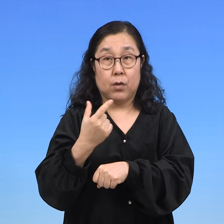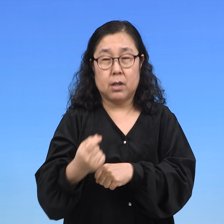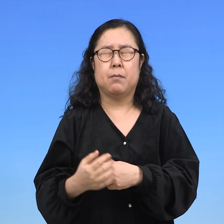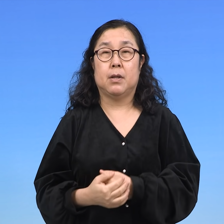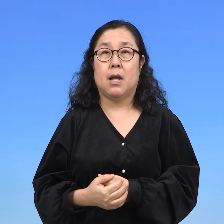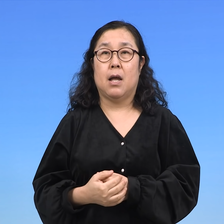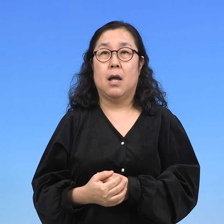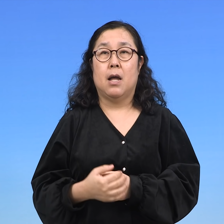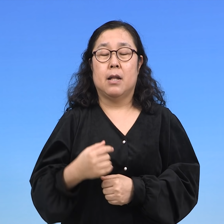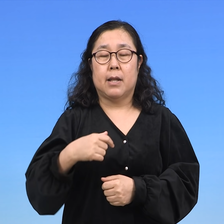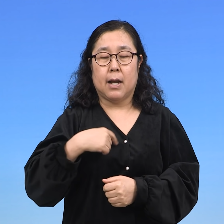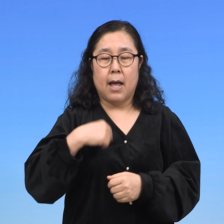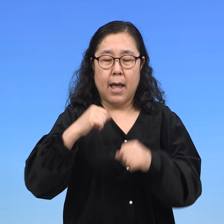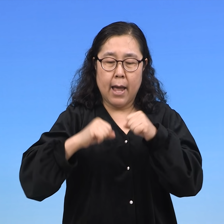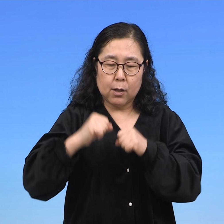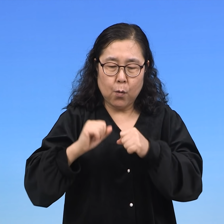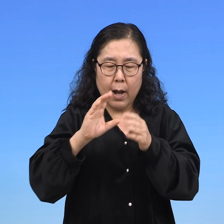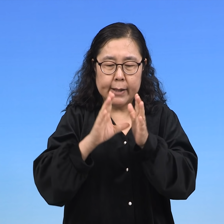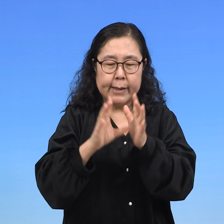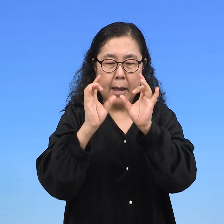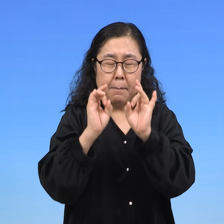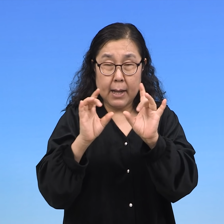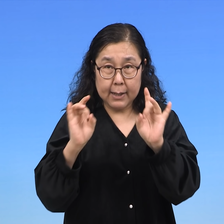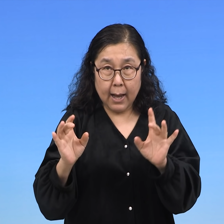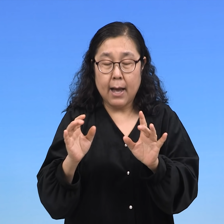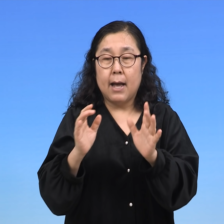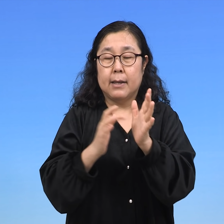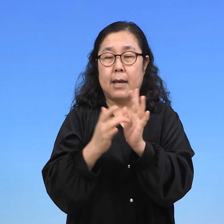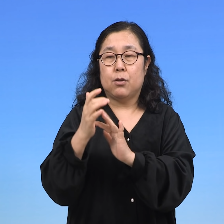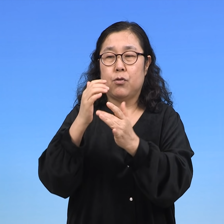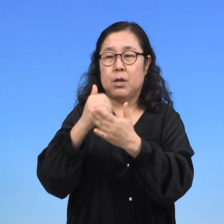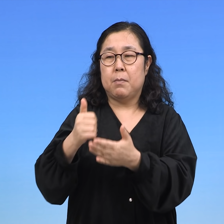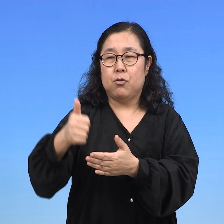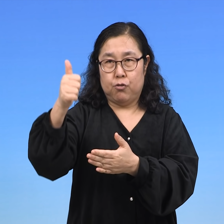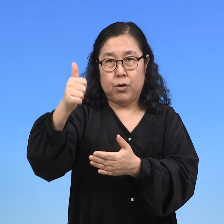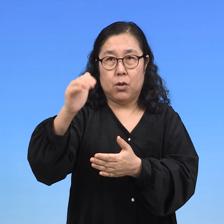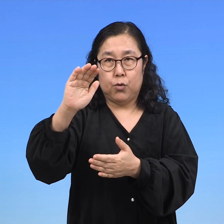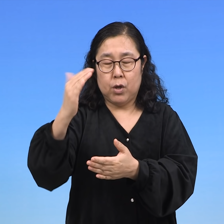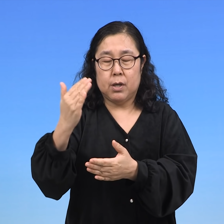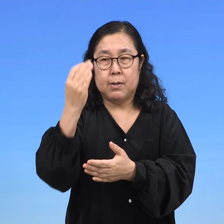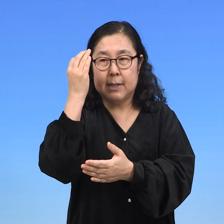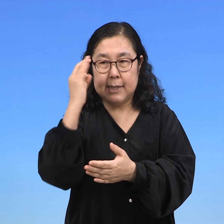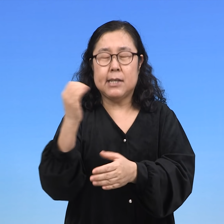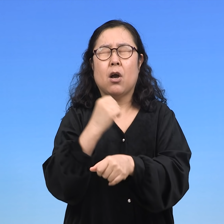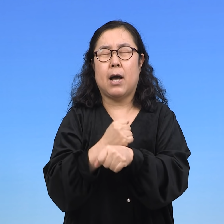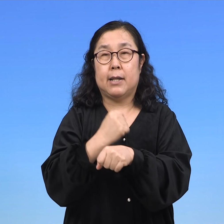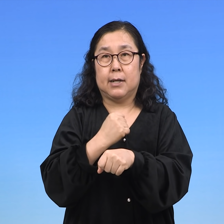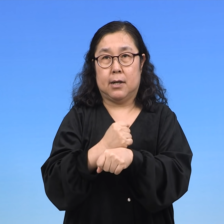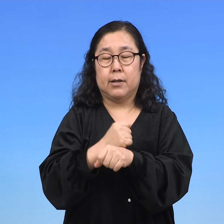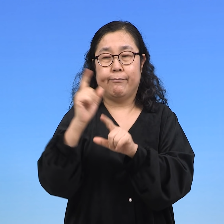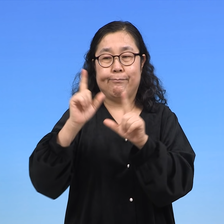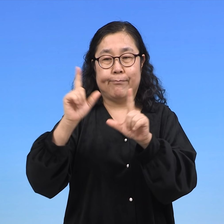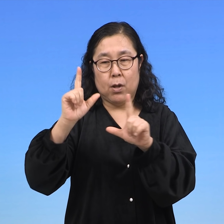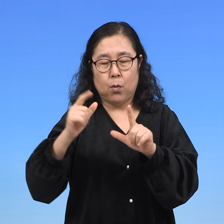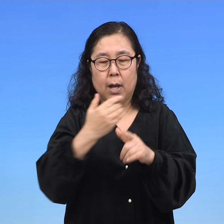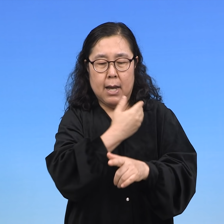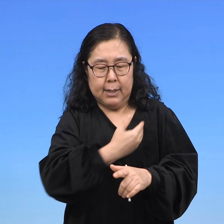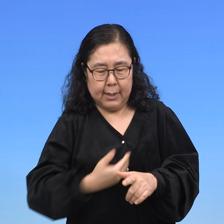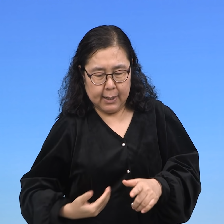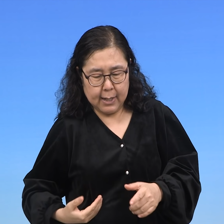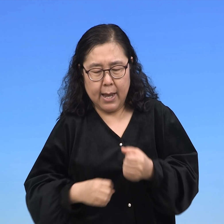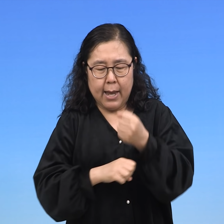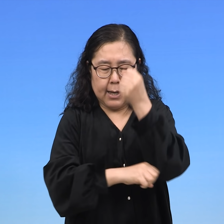발걸음마다 그분의 주도하심을 인정해 드리는 태도, 이게 제자의 가장 근원적인 자세라는